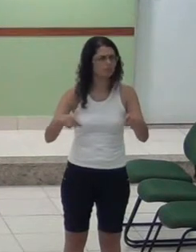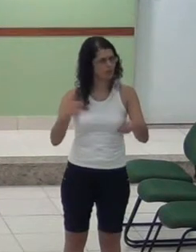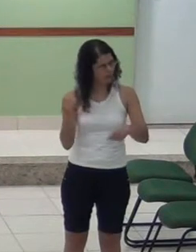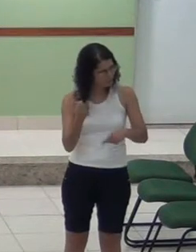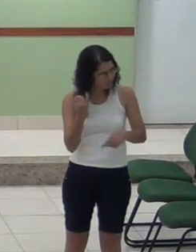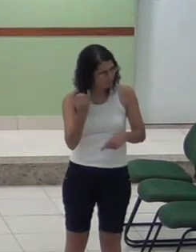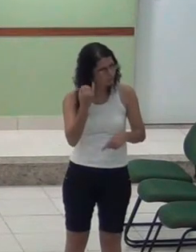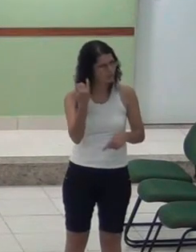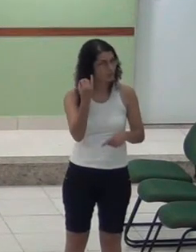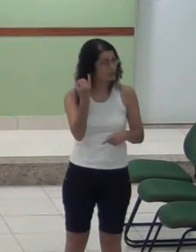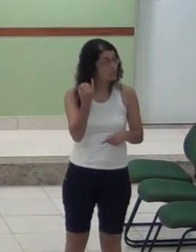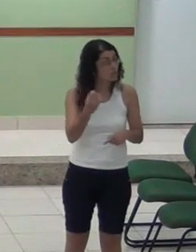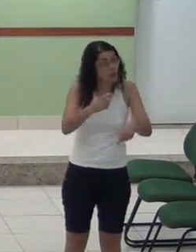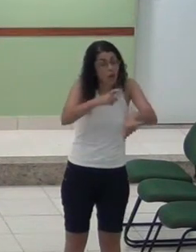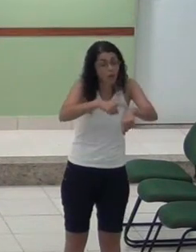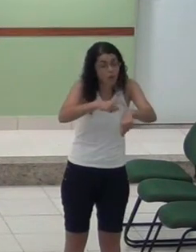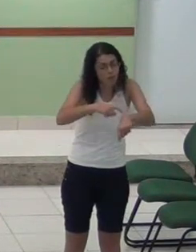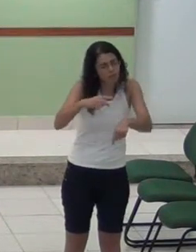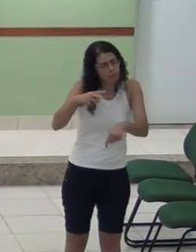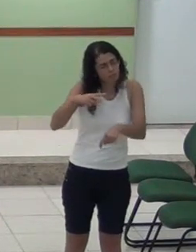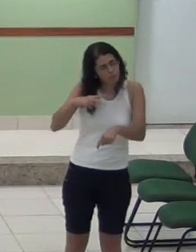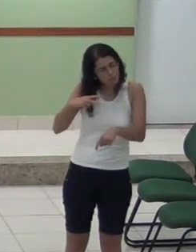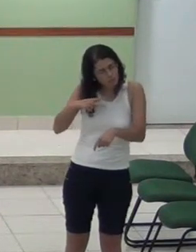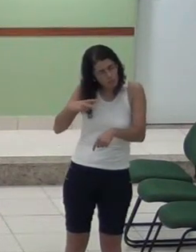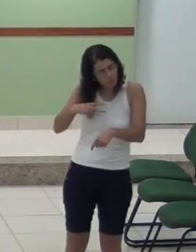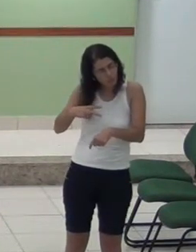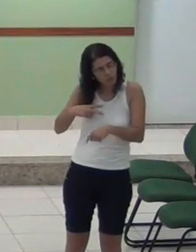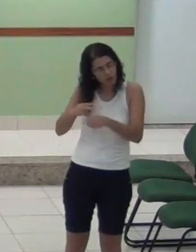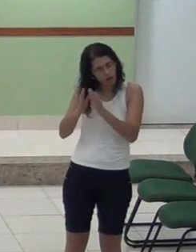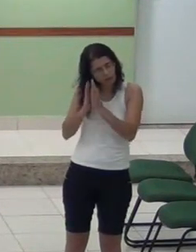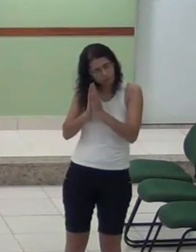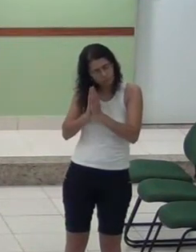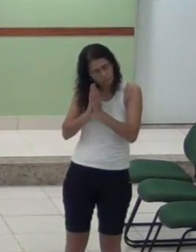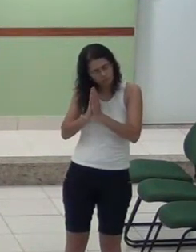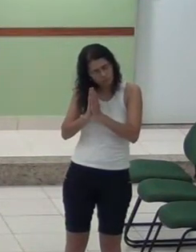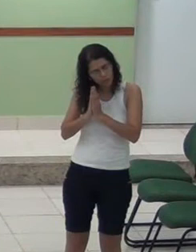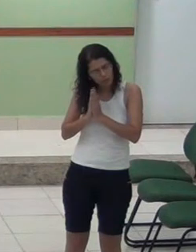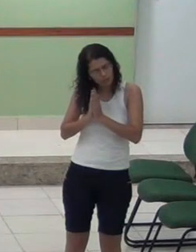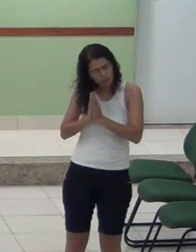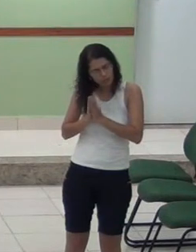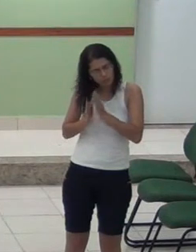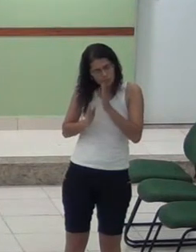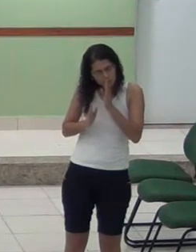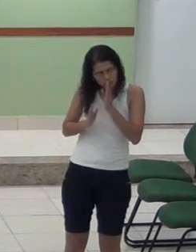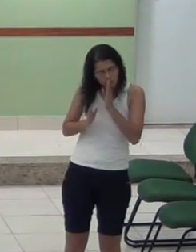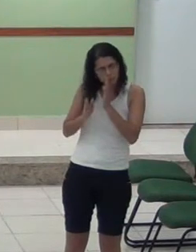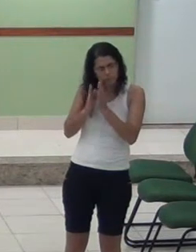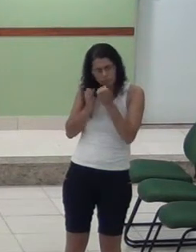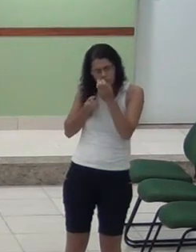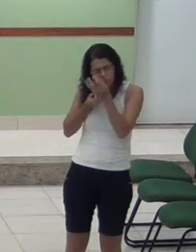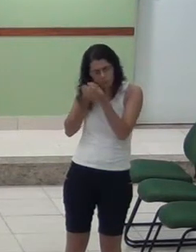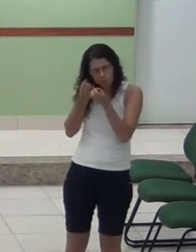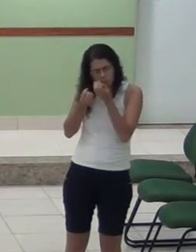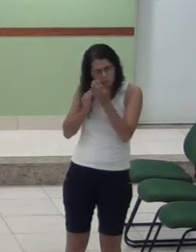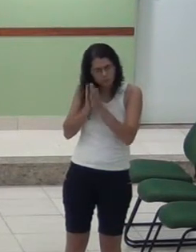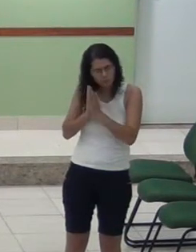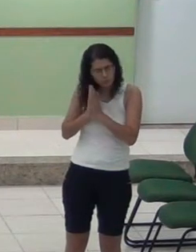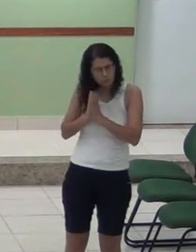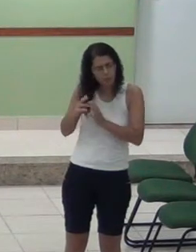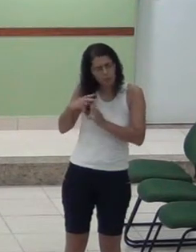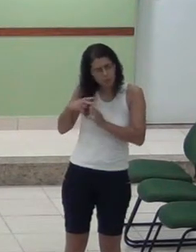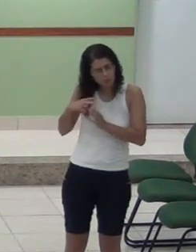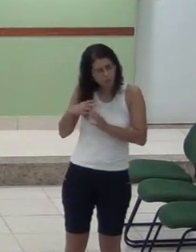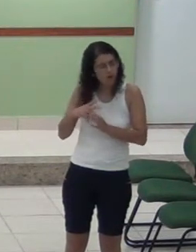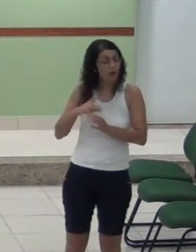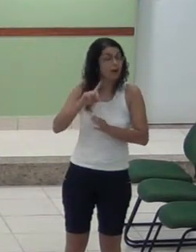você, após essa oração, esteja aí, faça a sua oração silenciosa. E assim que terminar o pós-lúdio, você pode ir à